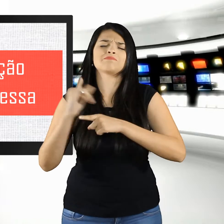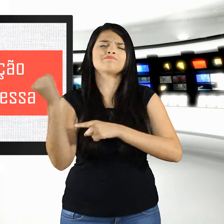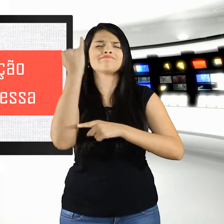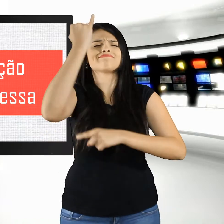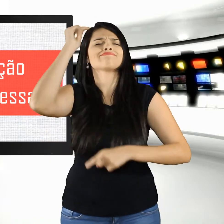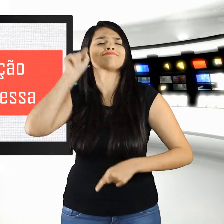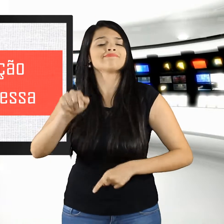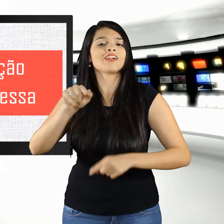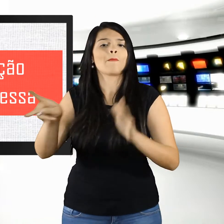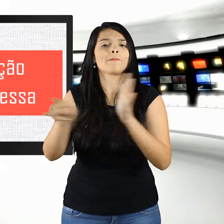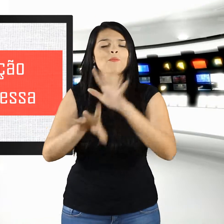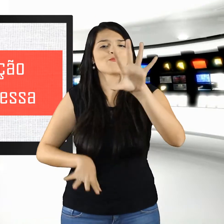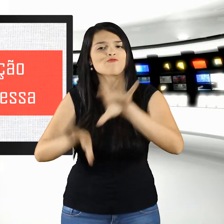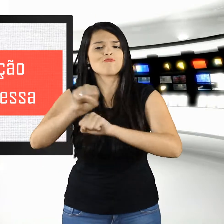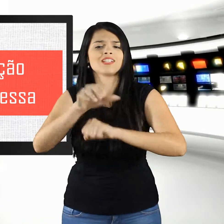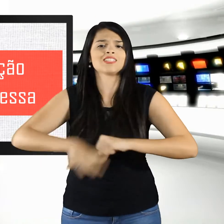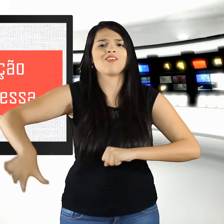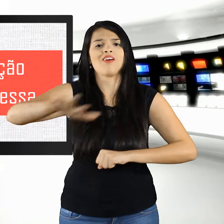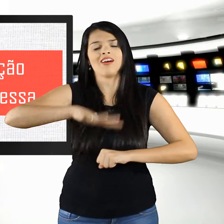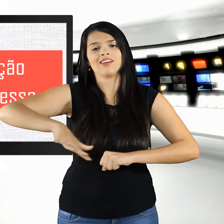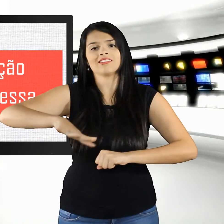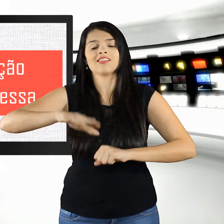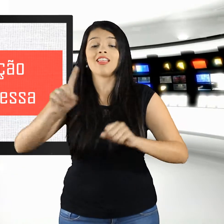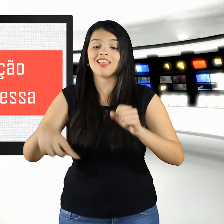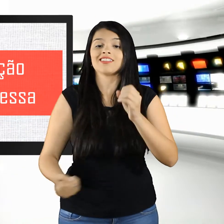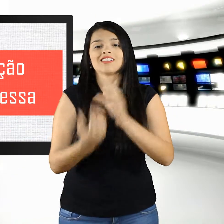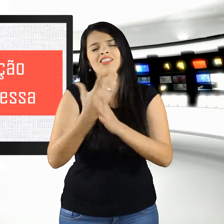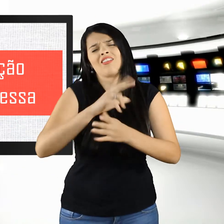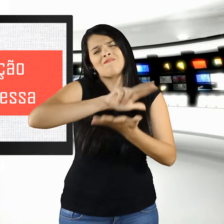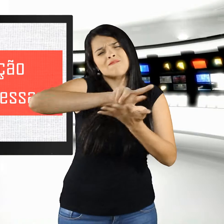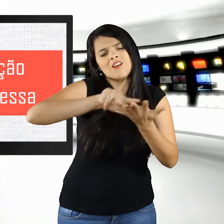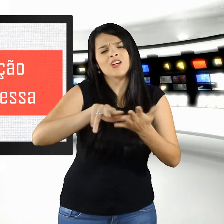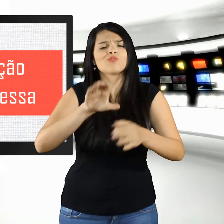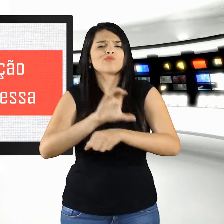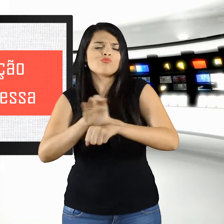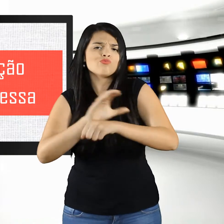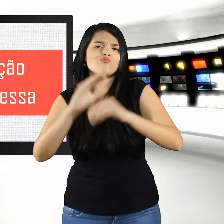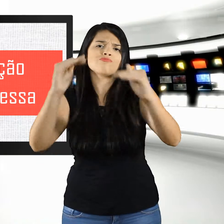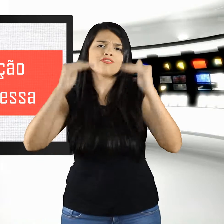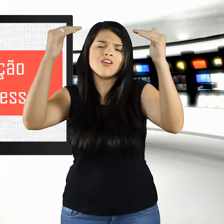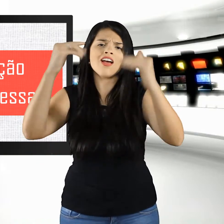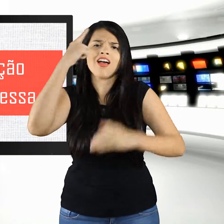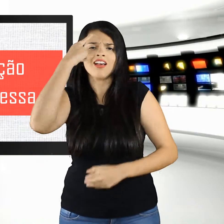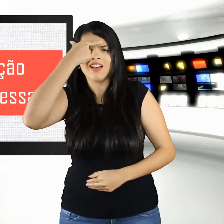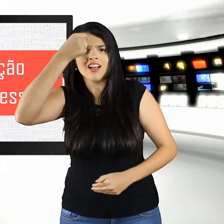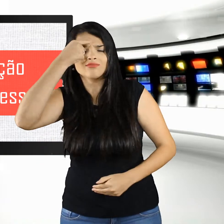formação de profissionais que atuam na área, por meio da criação de vários cursos de graduação em todo o país. Essa